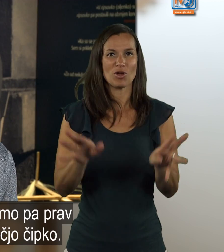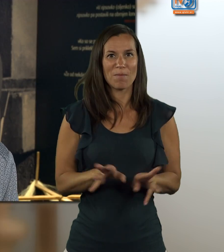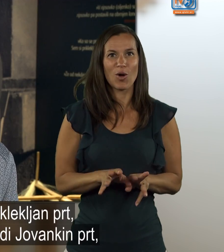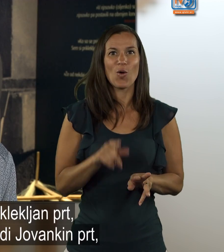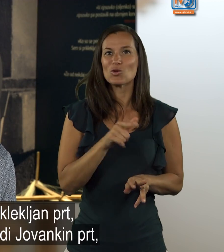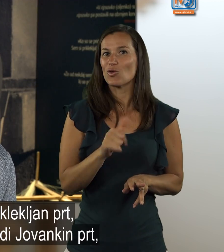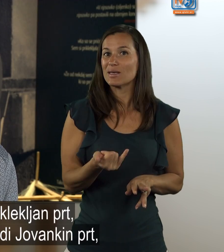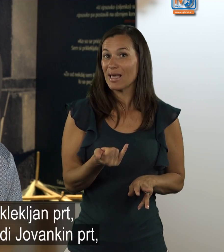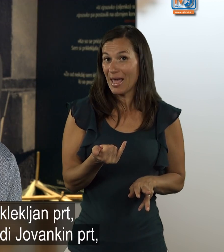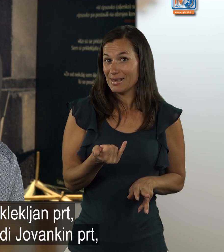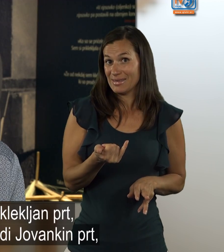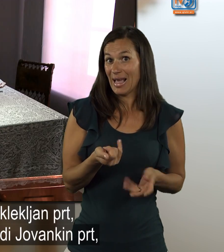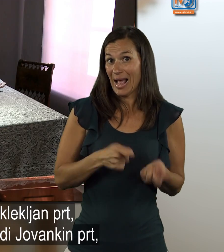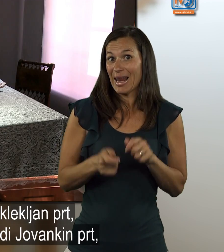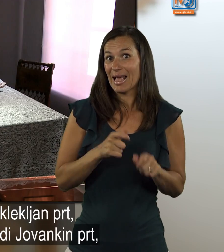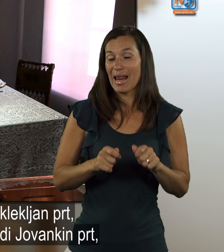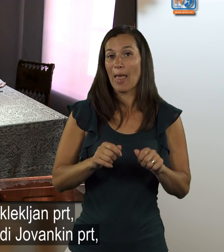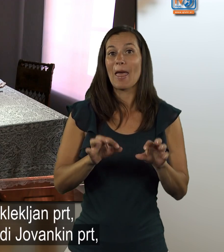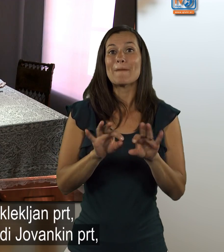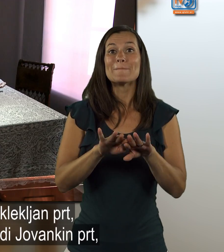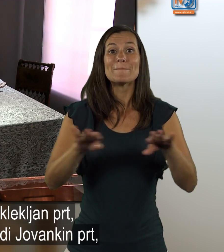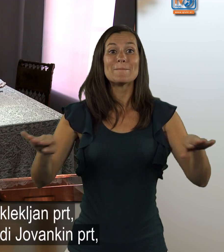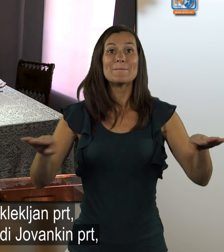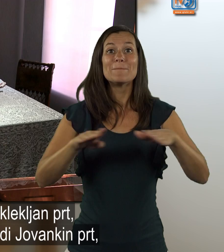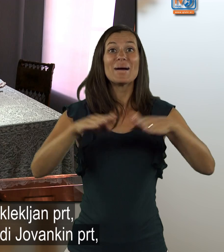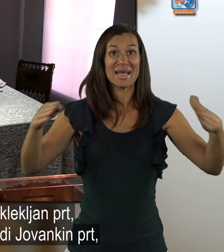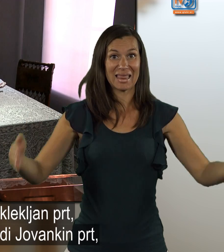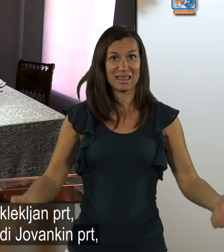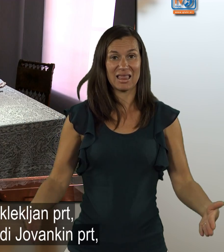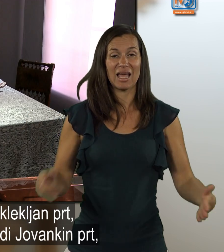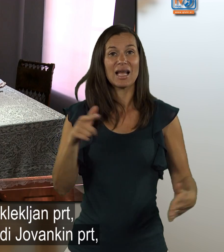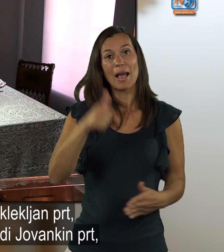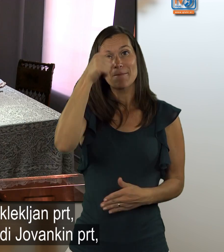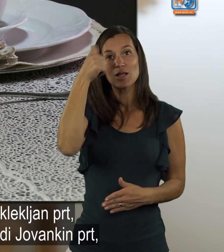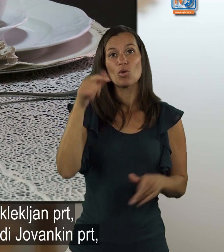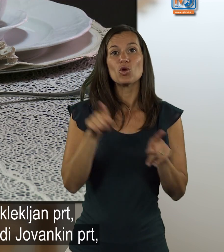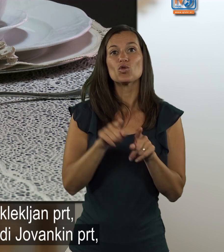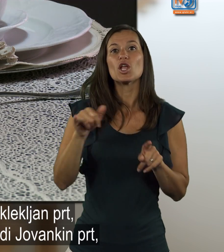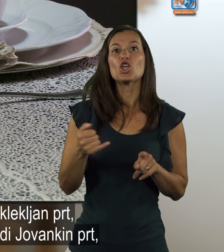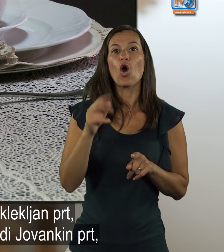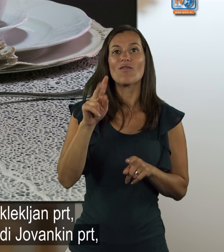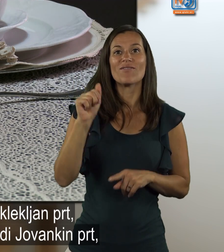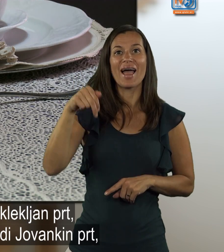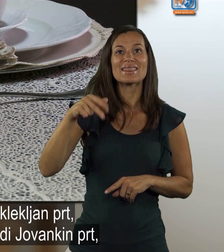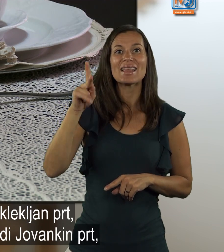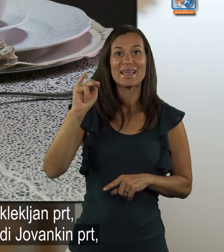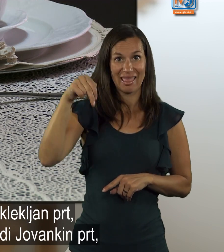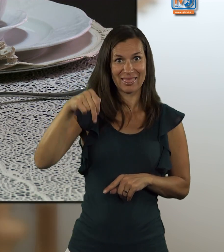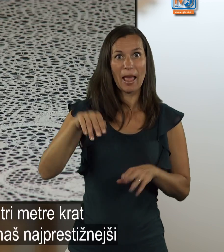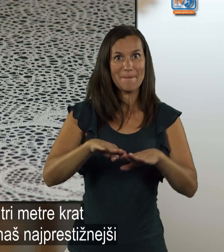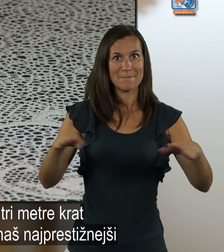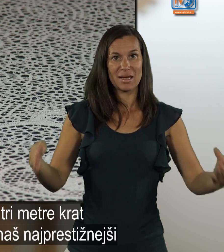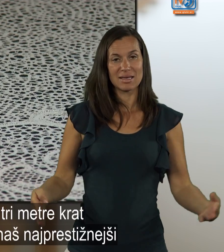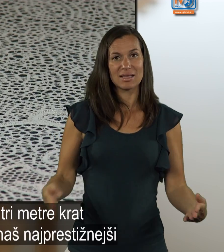čipko, na pravzaprav klekljan prt, ki ga imenujemo tudi Jovankin prt in